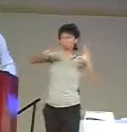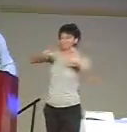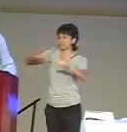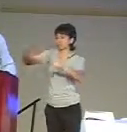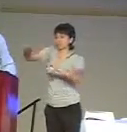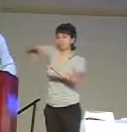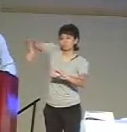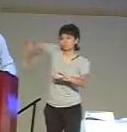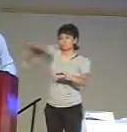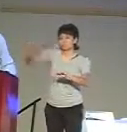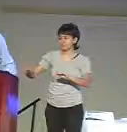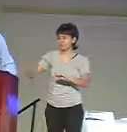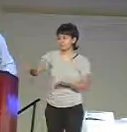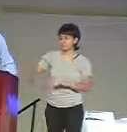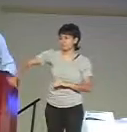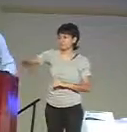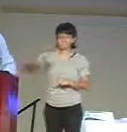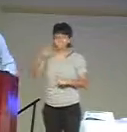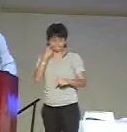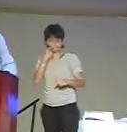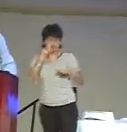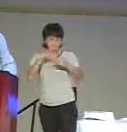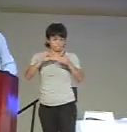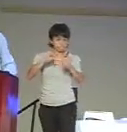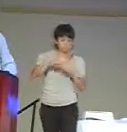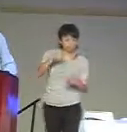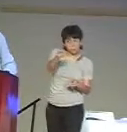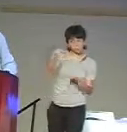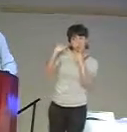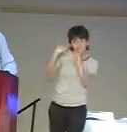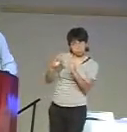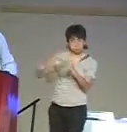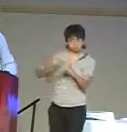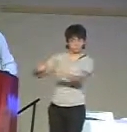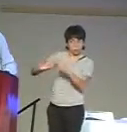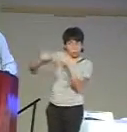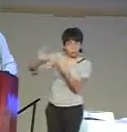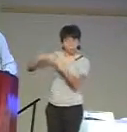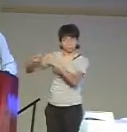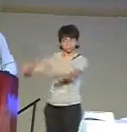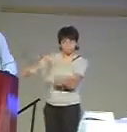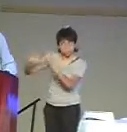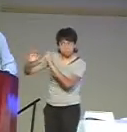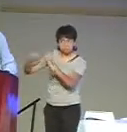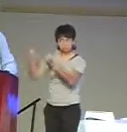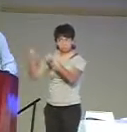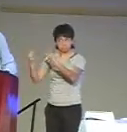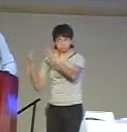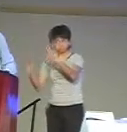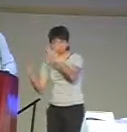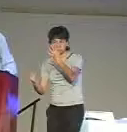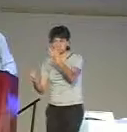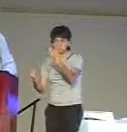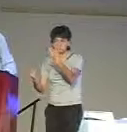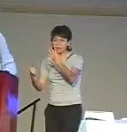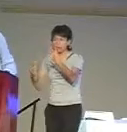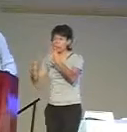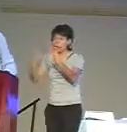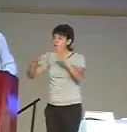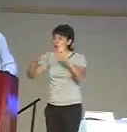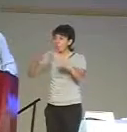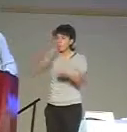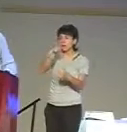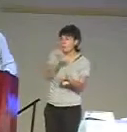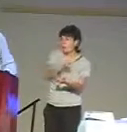signos de alarma, pero sorpresa, muchas veces el proveedor de los servicios de salud no conoce los signos de